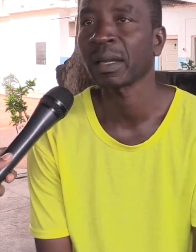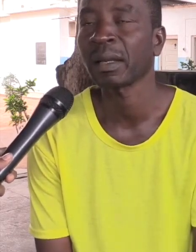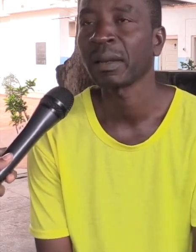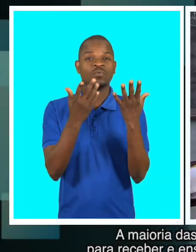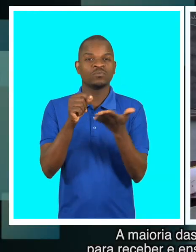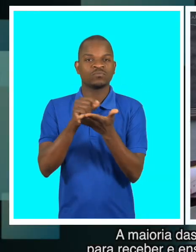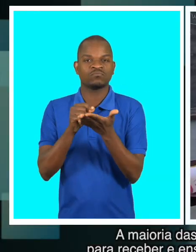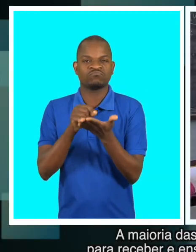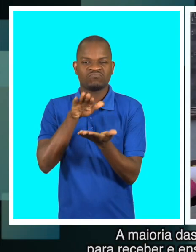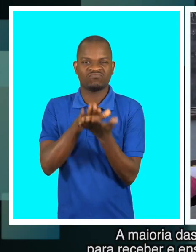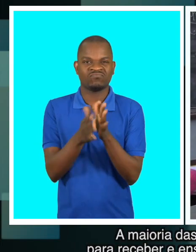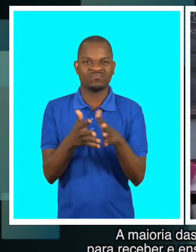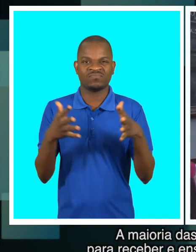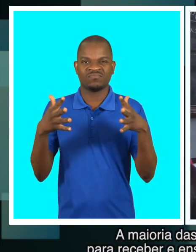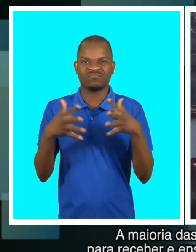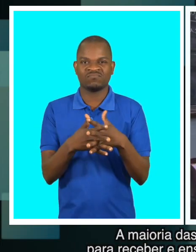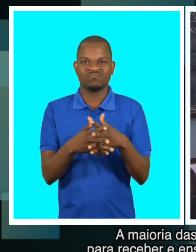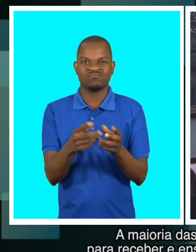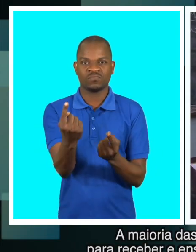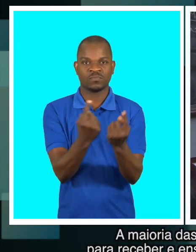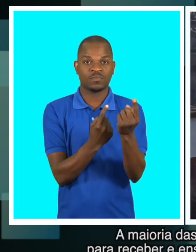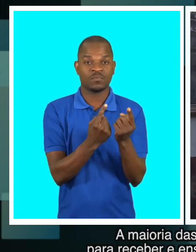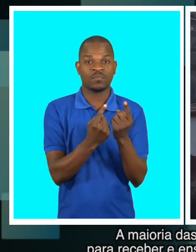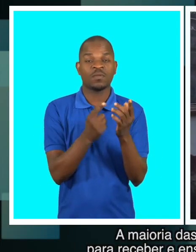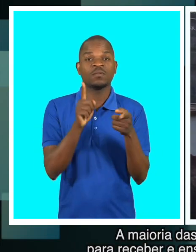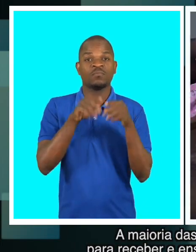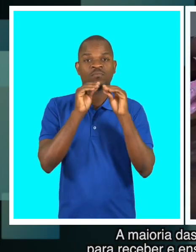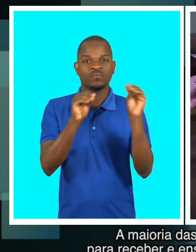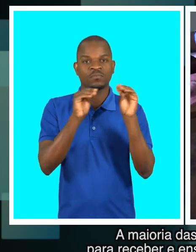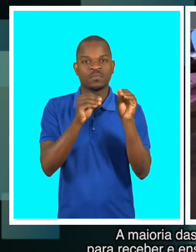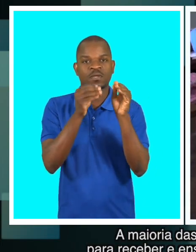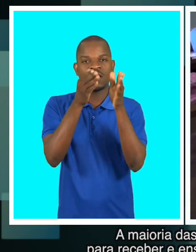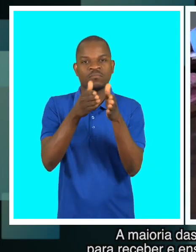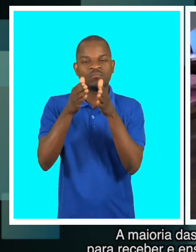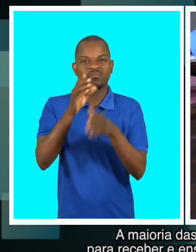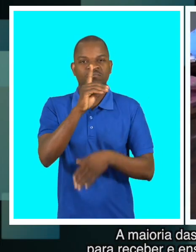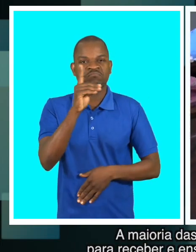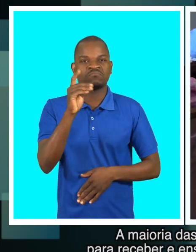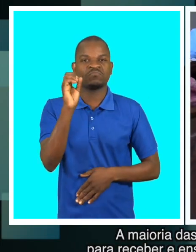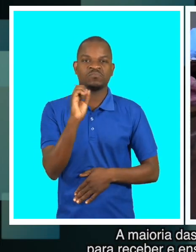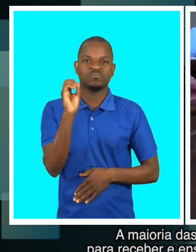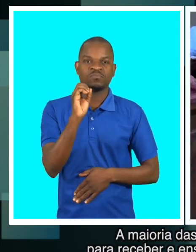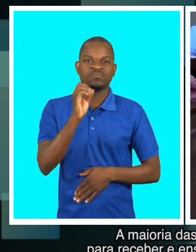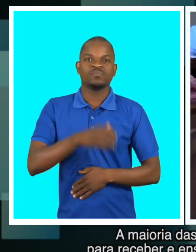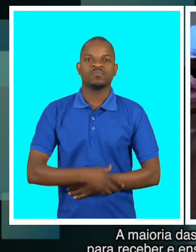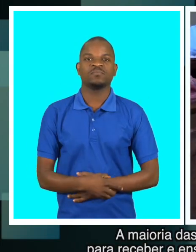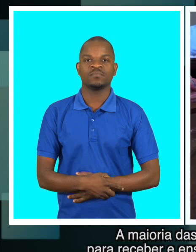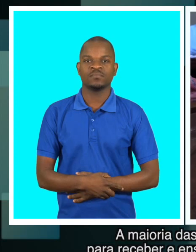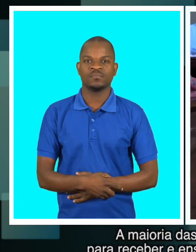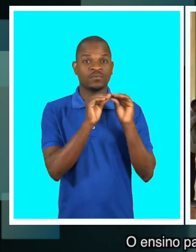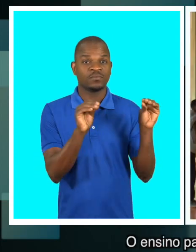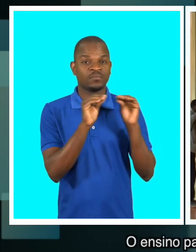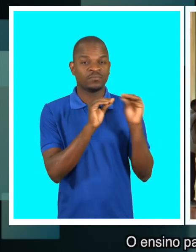A maioria das escolas não estão preparadas para receberem e ensinarem aos alunos com deficiência.